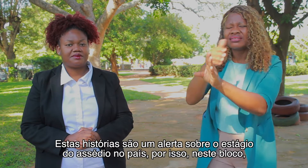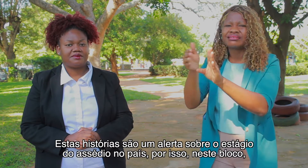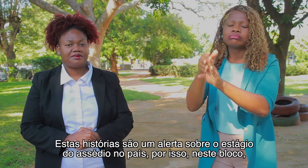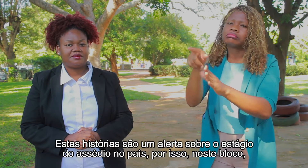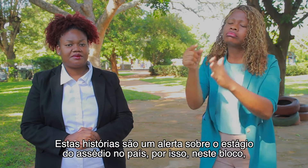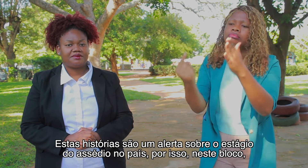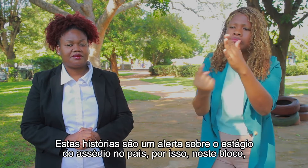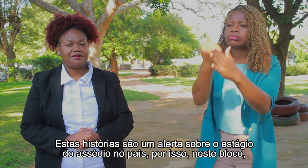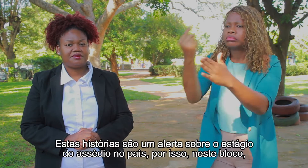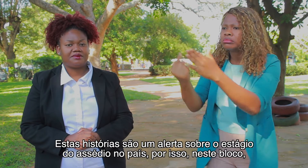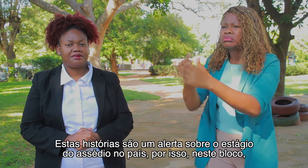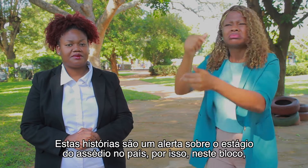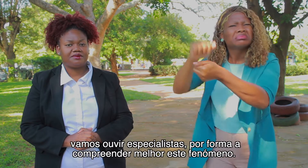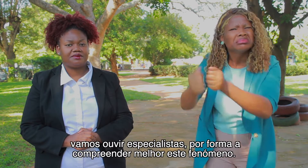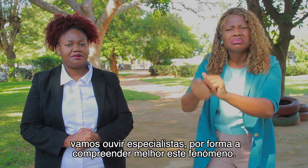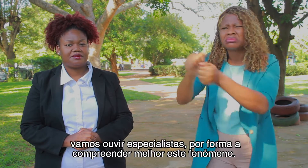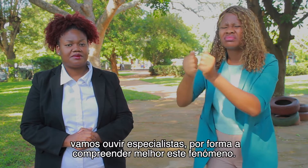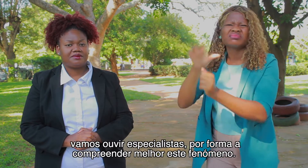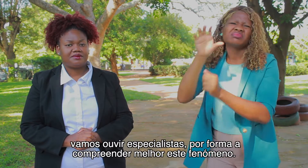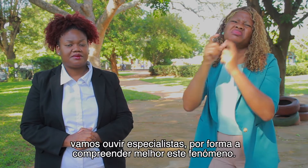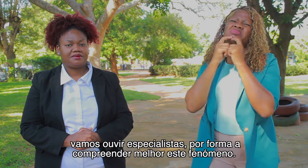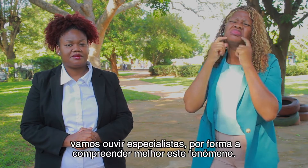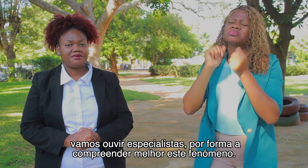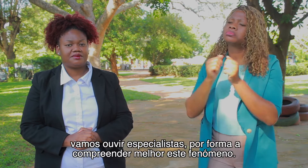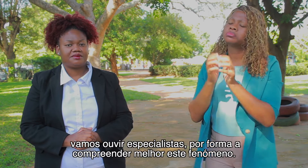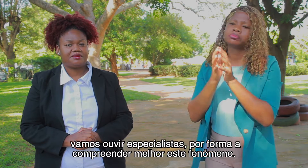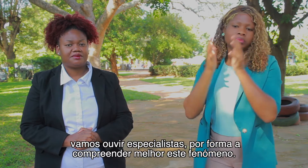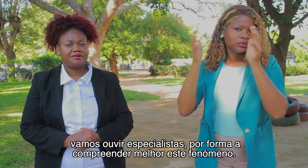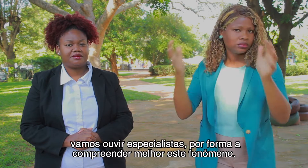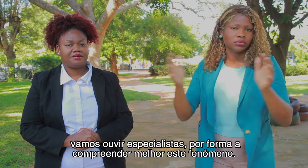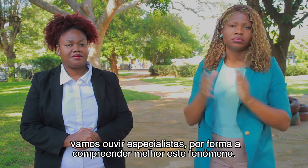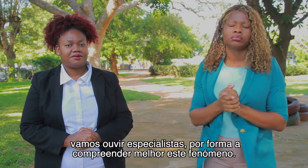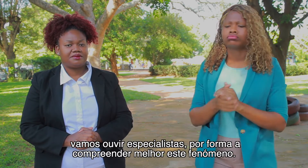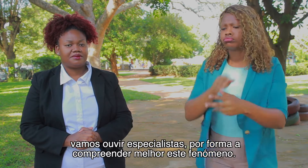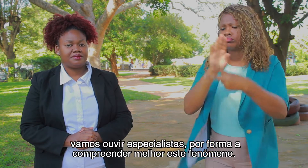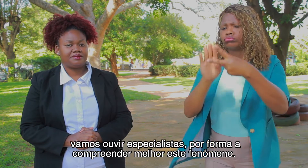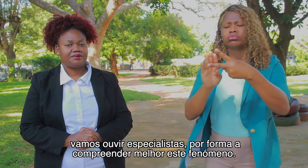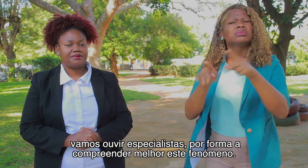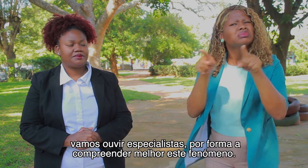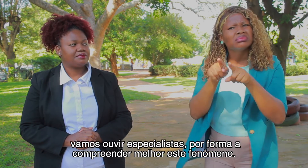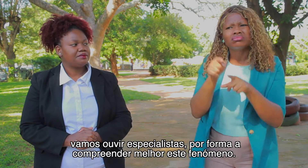país, por isso, neste bloco, vamos ouvir especialistas por forma a compreender melhor este